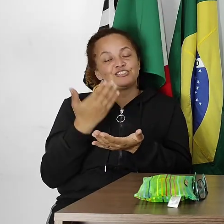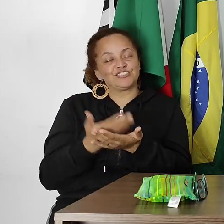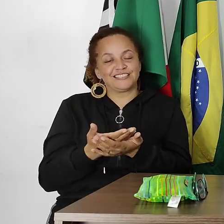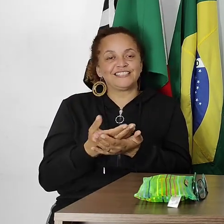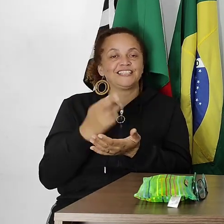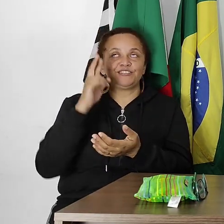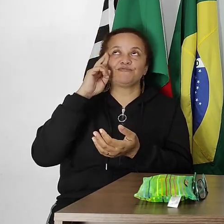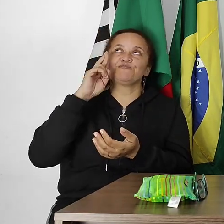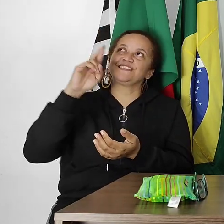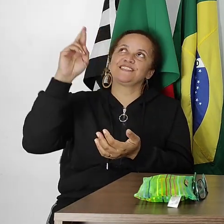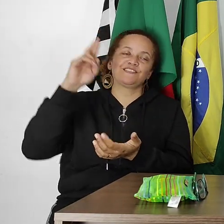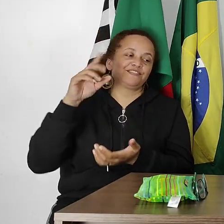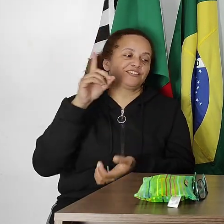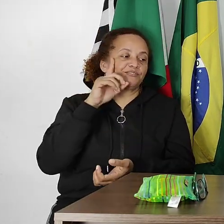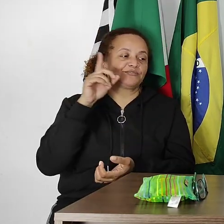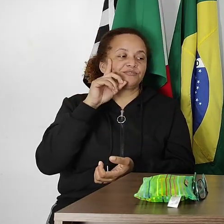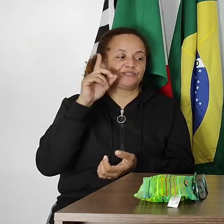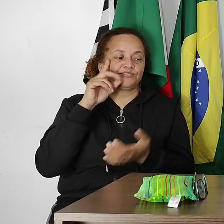né?